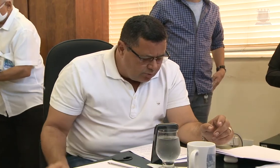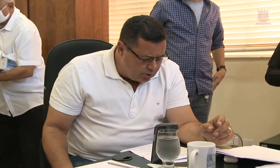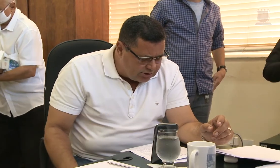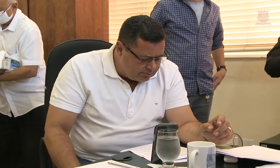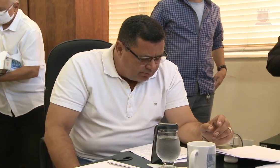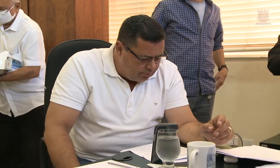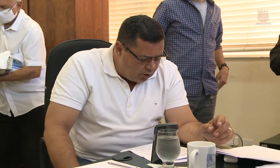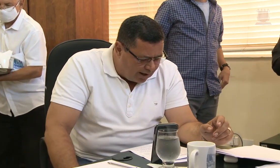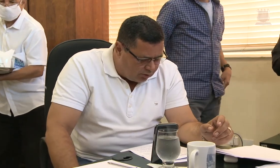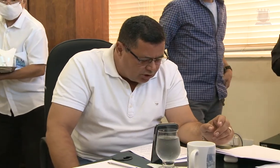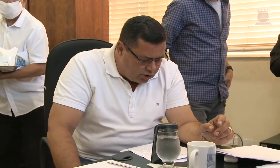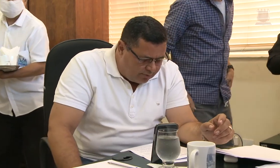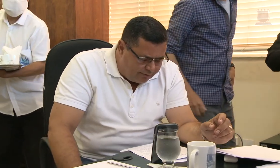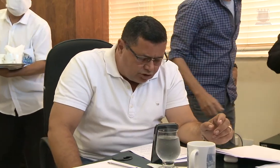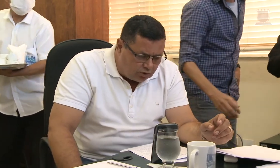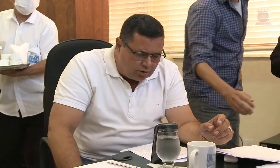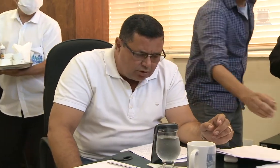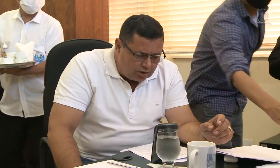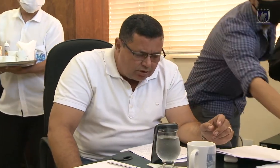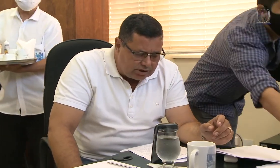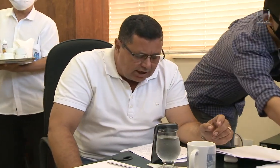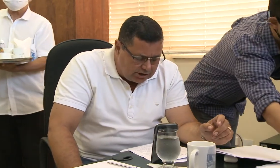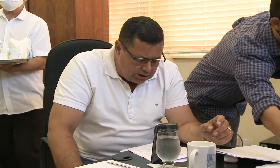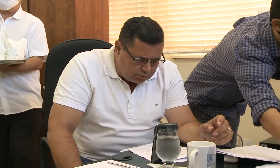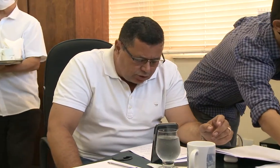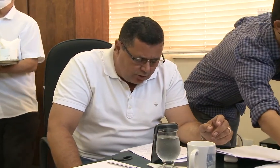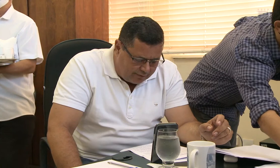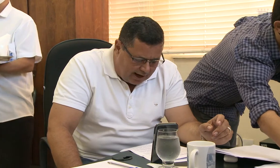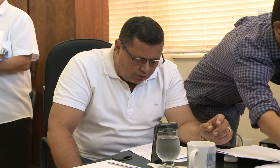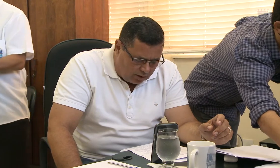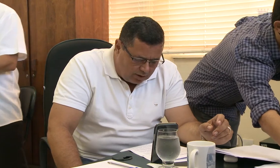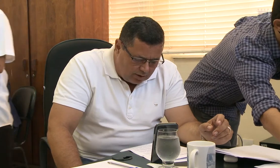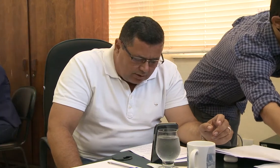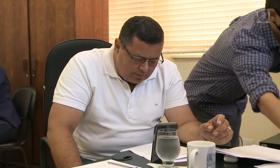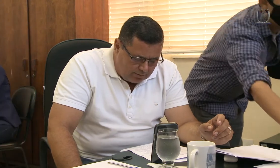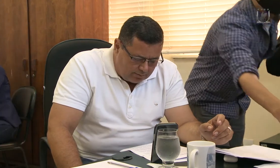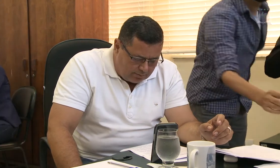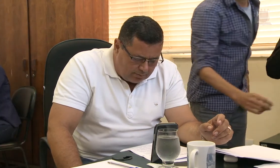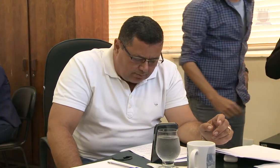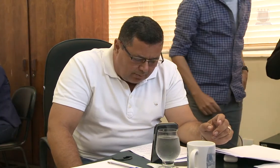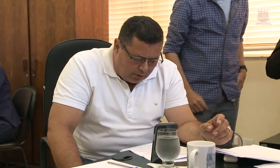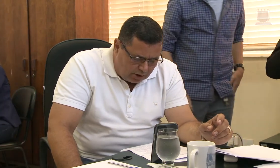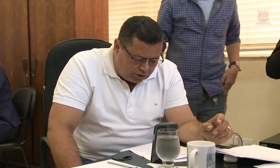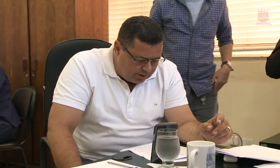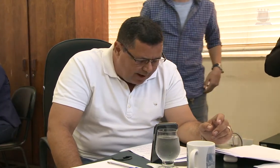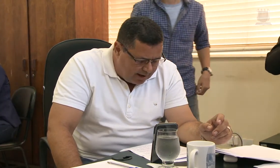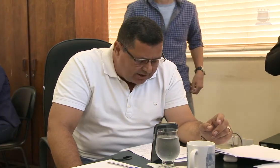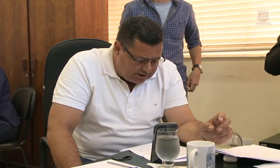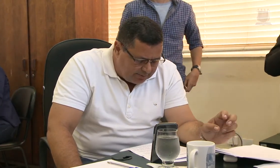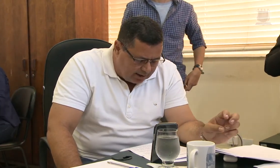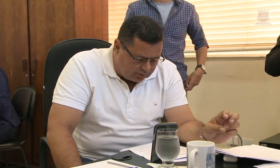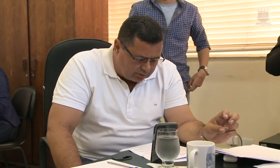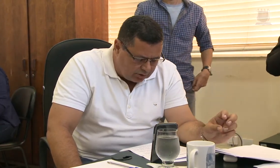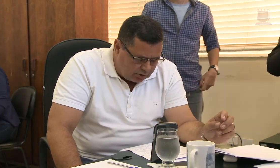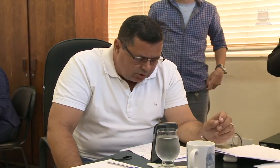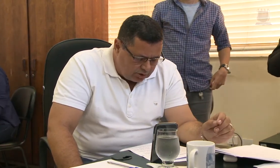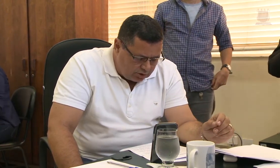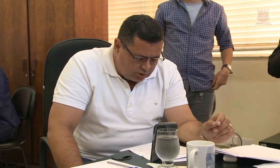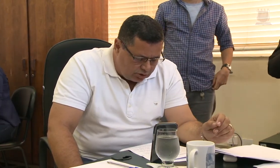Indicação de números 1014-2021, excelentíssimo senhor vereador Maurício Guimarães